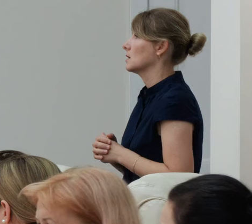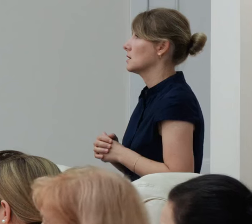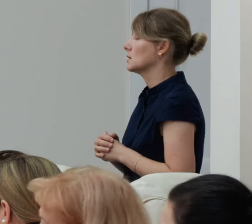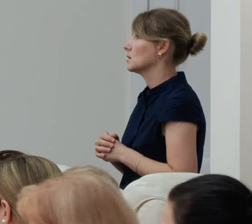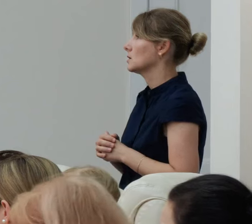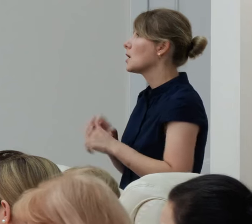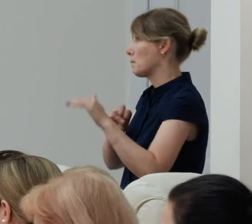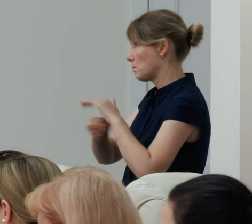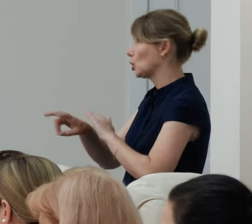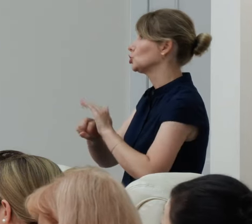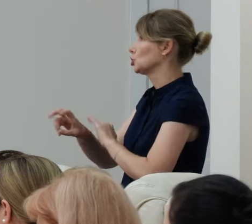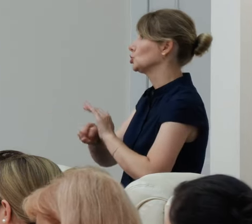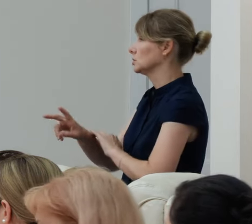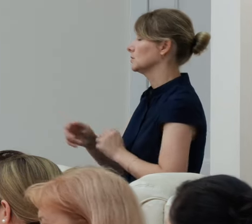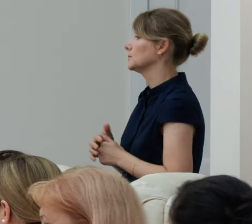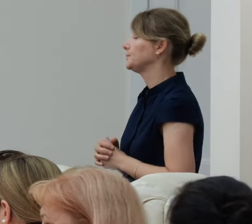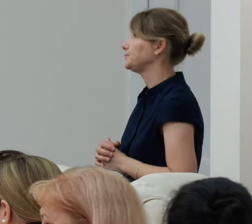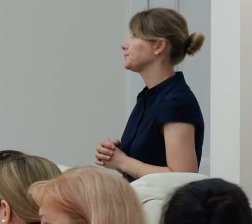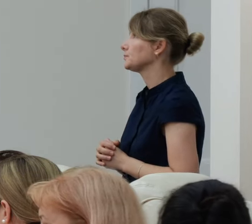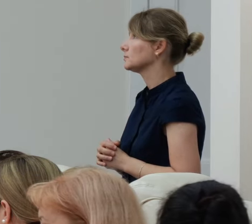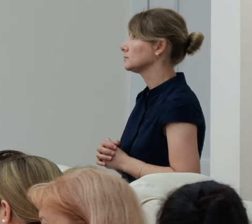protecția refugiaților.